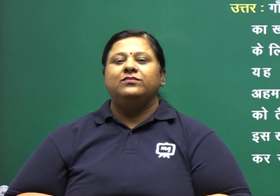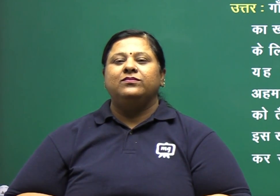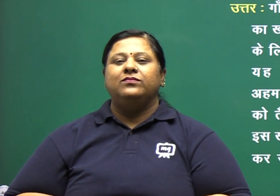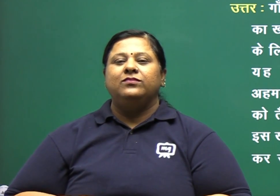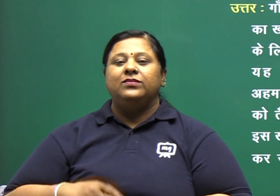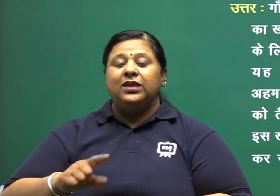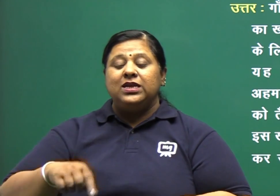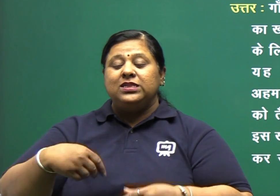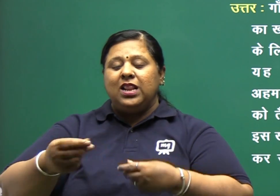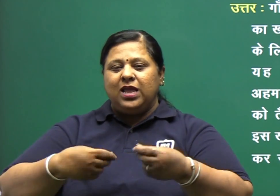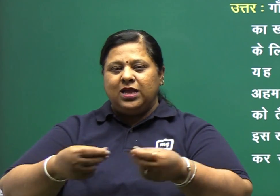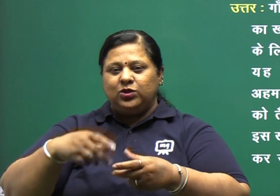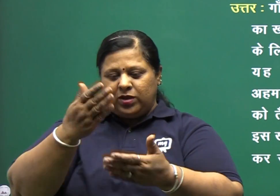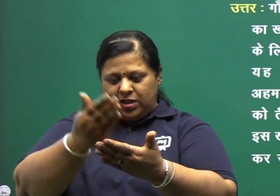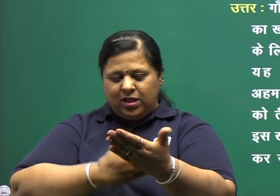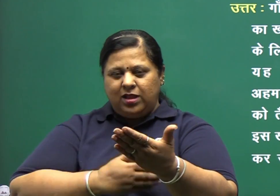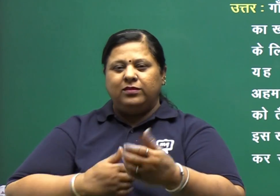इस लेखा जोखा का